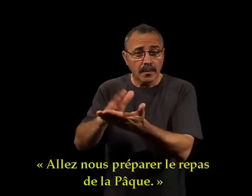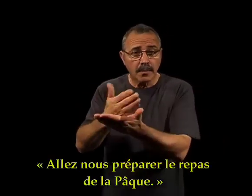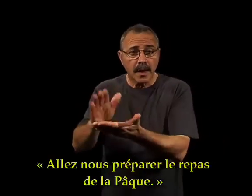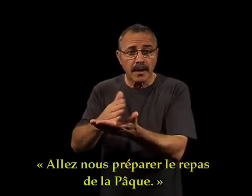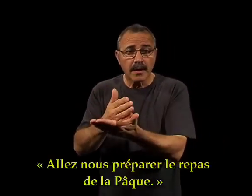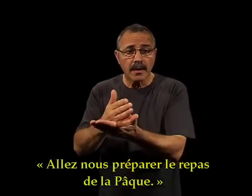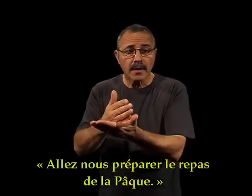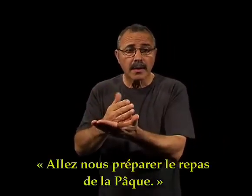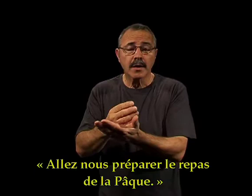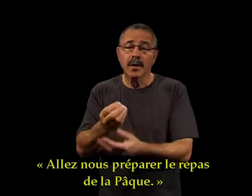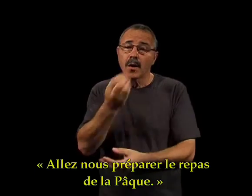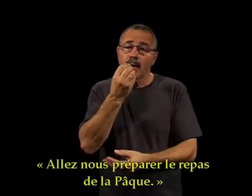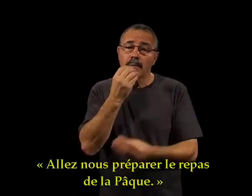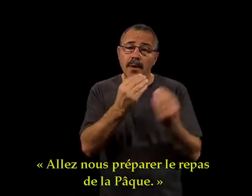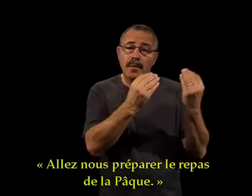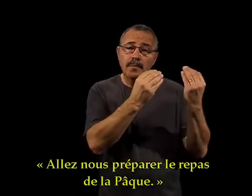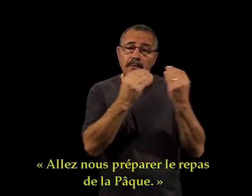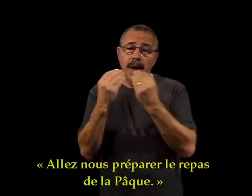« Allez nous préparer le repas de la Pâque ».